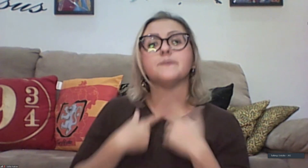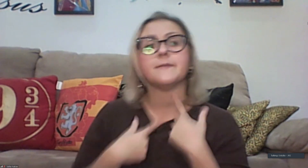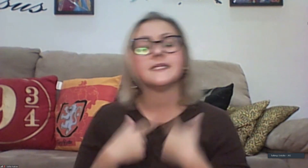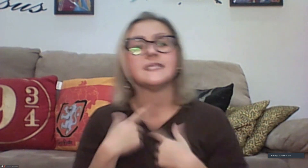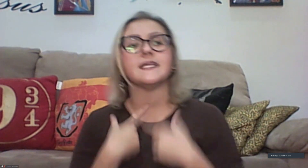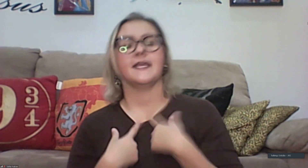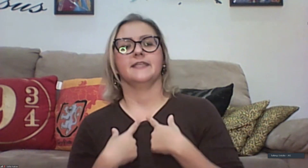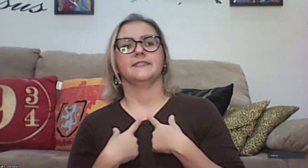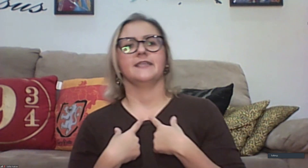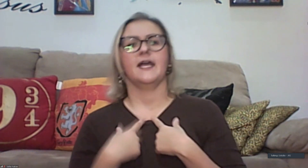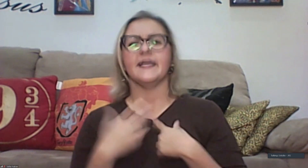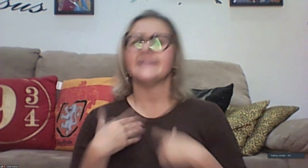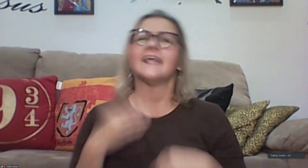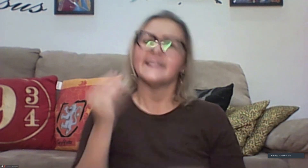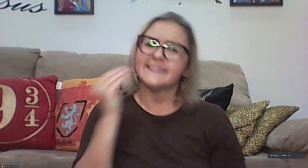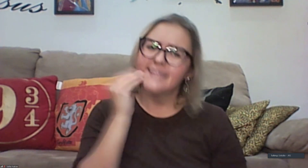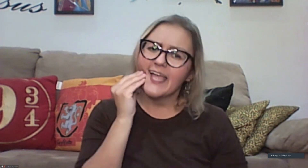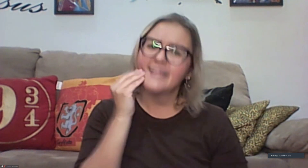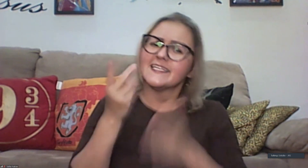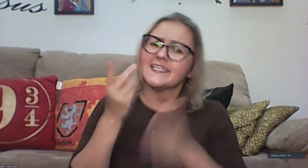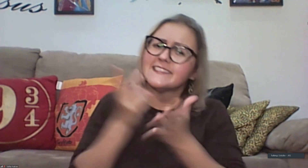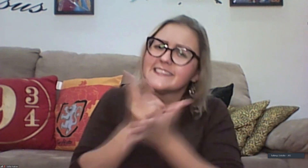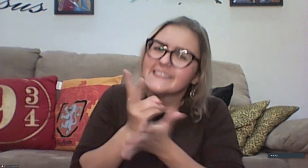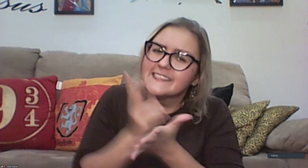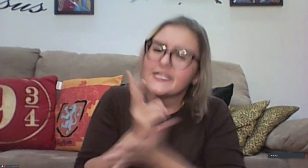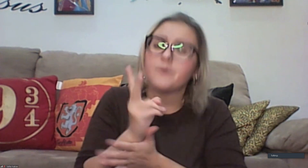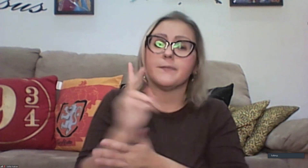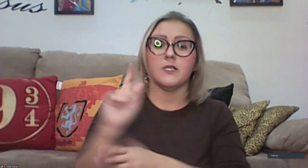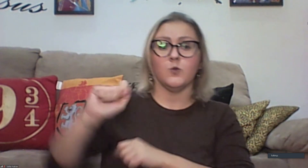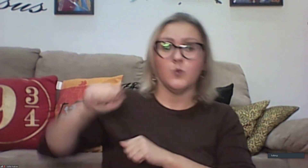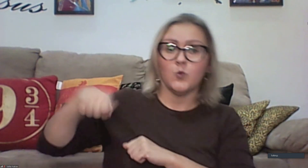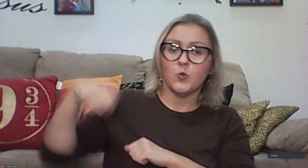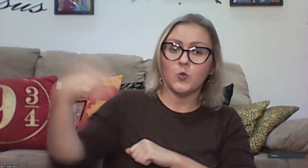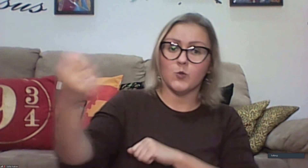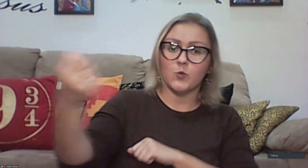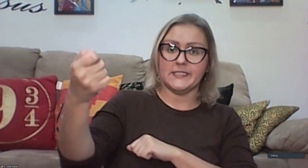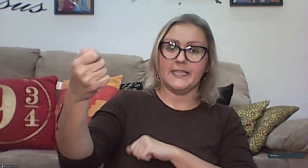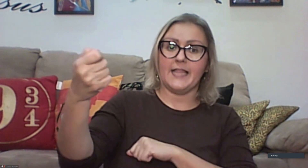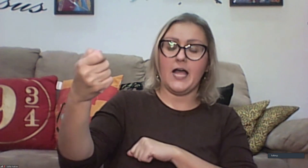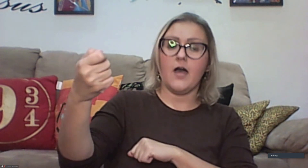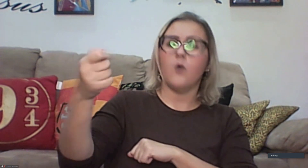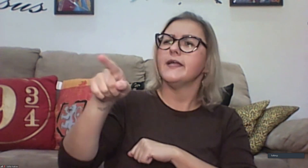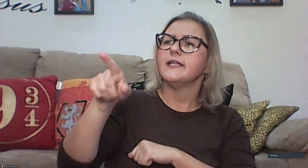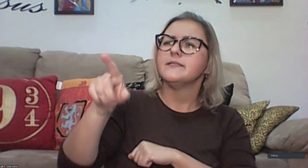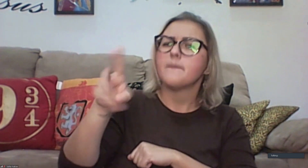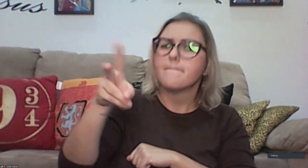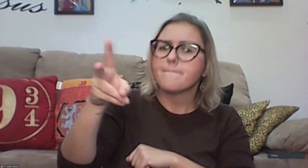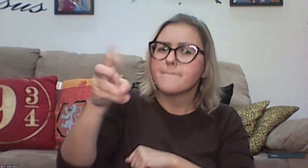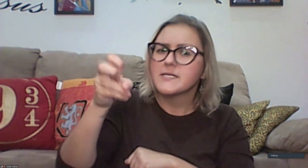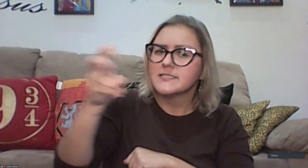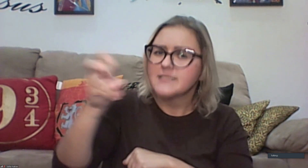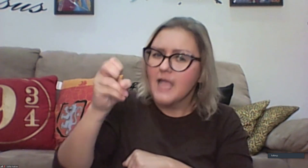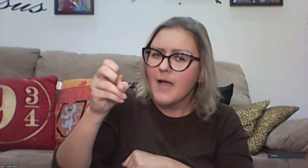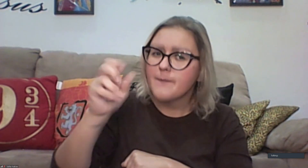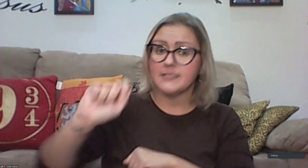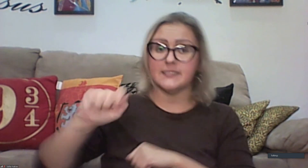visual, é um pensamento cheio de vontade, e você deve sim incentivá-lo a dar sinais das coisas,